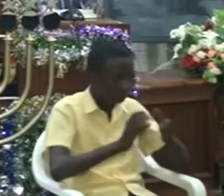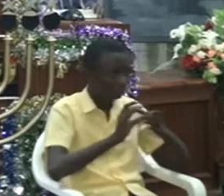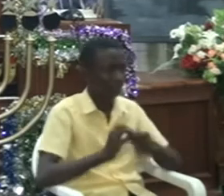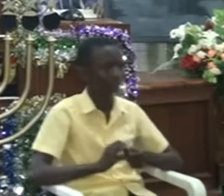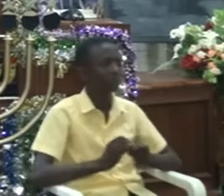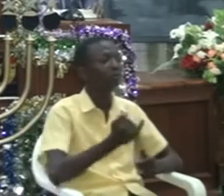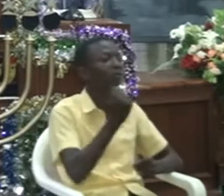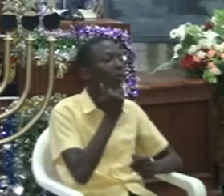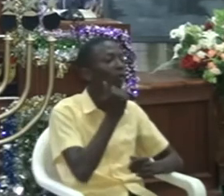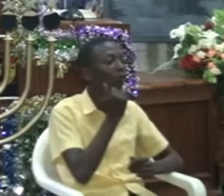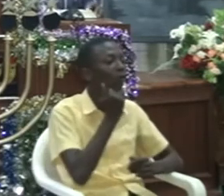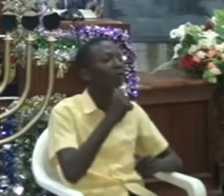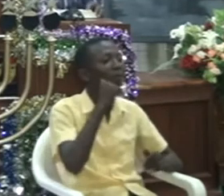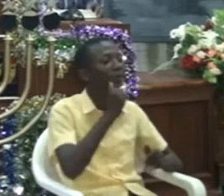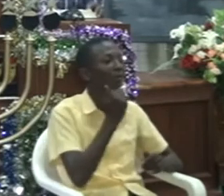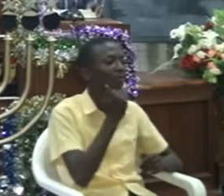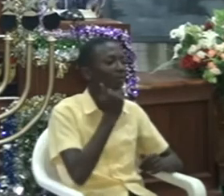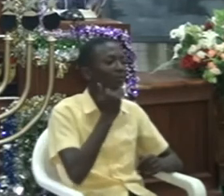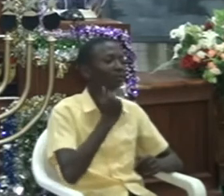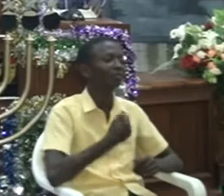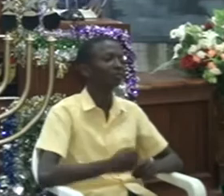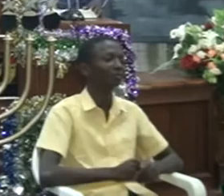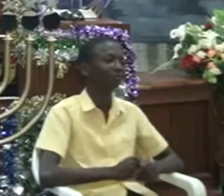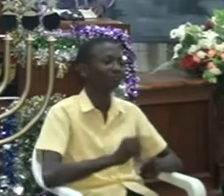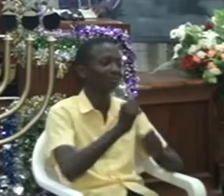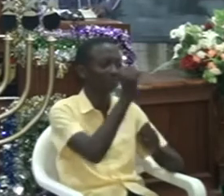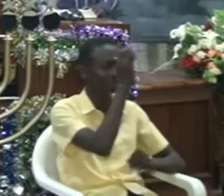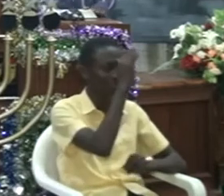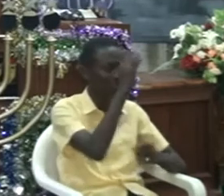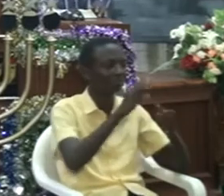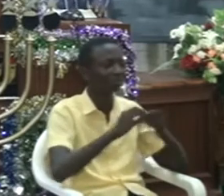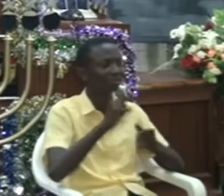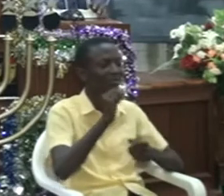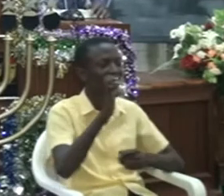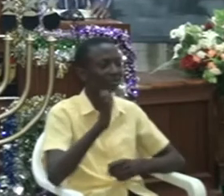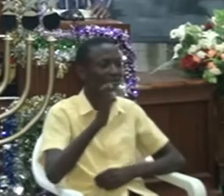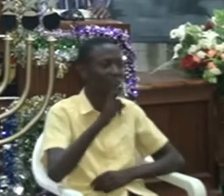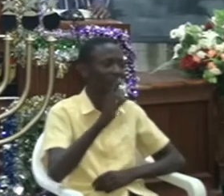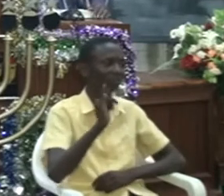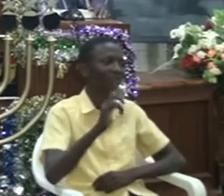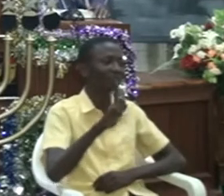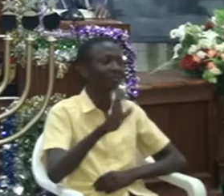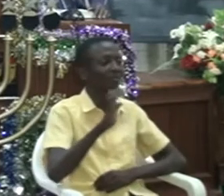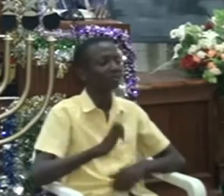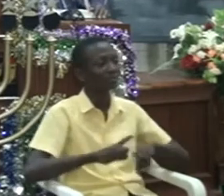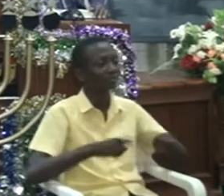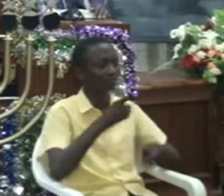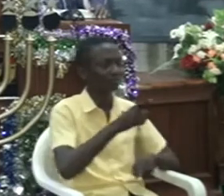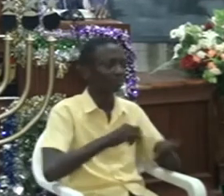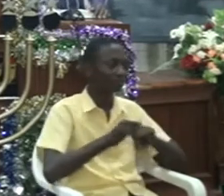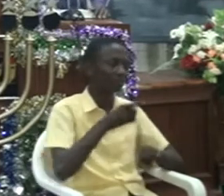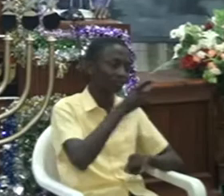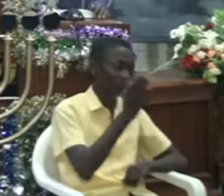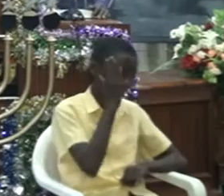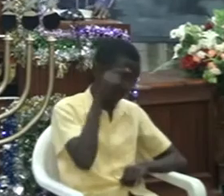Le papa de Neville. Kwanza ni babake na Neville. Mais toi, lakini wewe, si tu sais que c'est ton